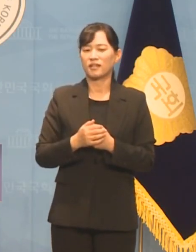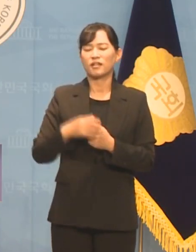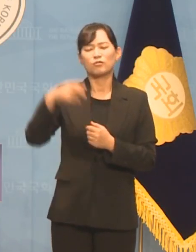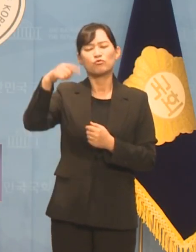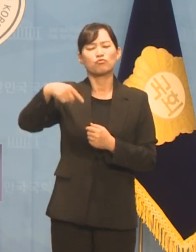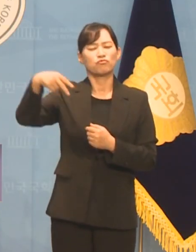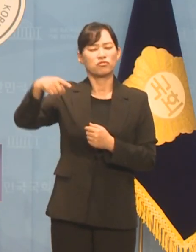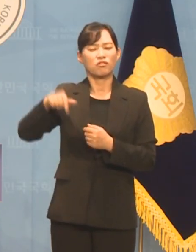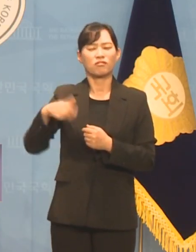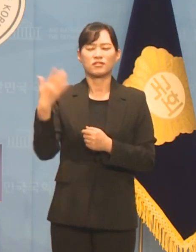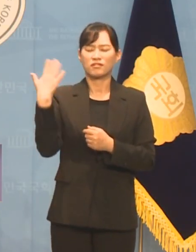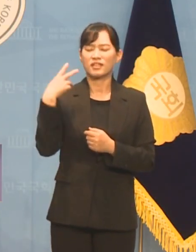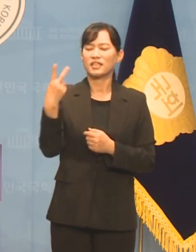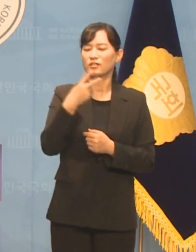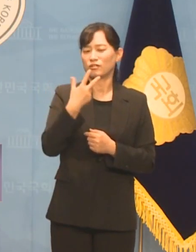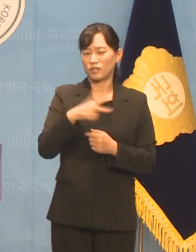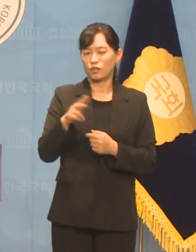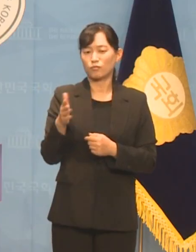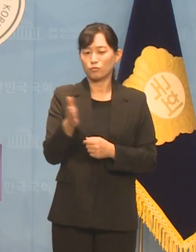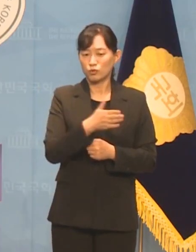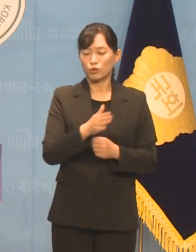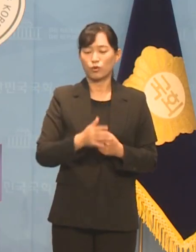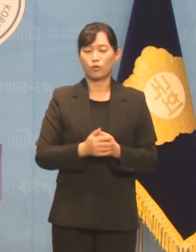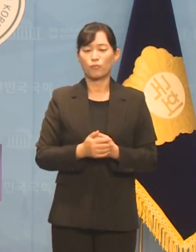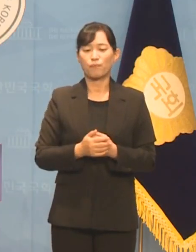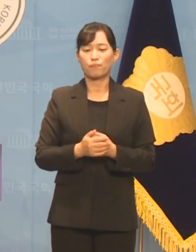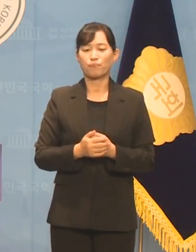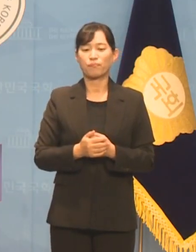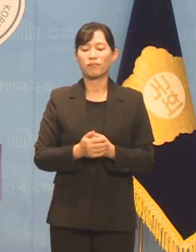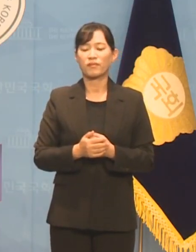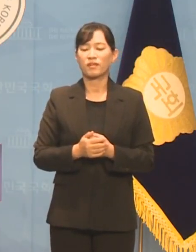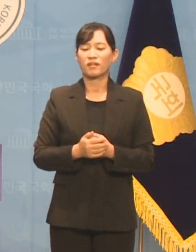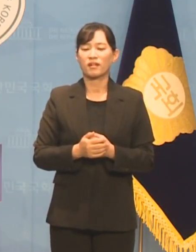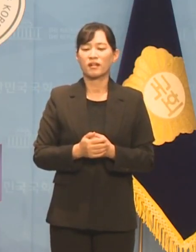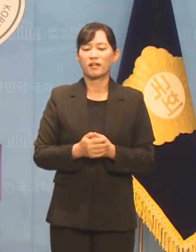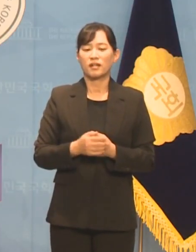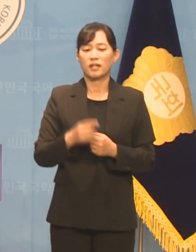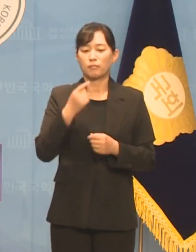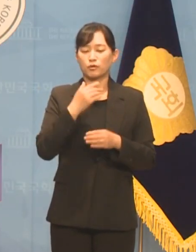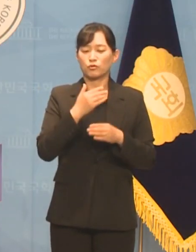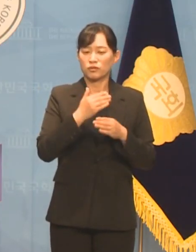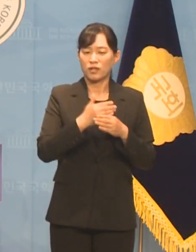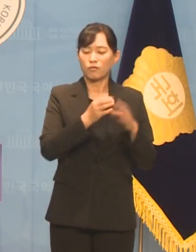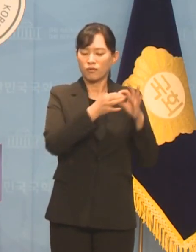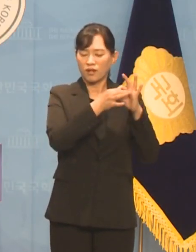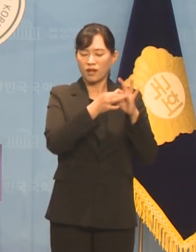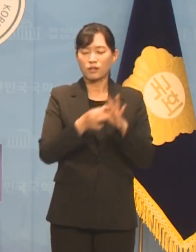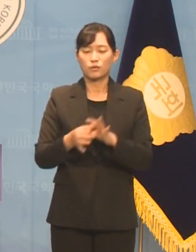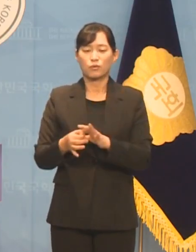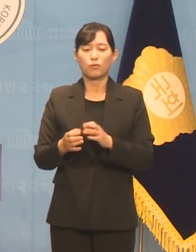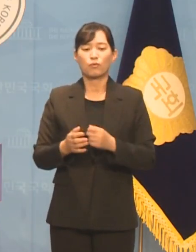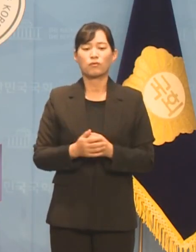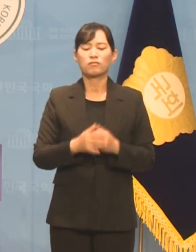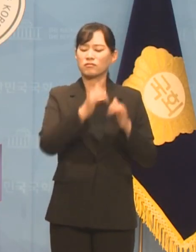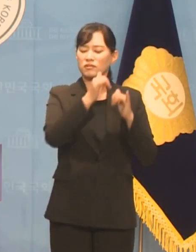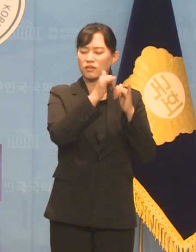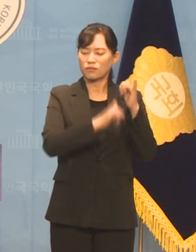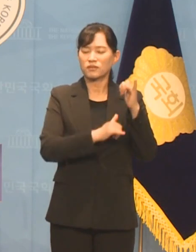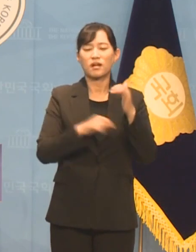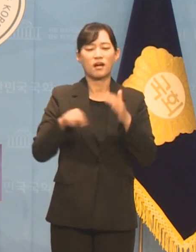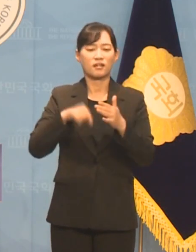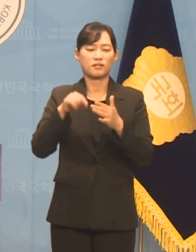수석님은 2007년부터 열린우리당과 대통합민주신당, 통합민주당과 민주당으로 이어지는 우리 당의 역사 속에서